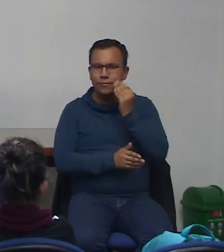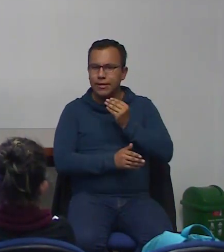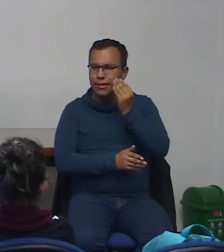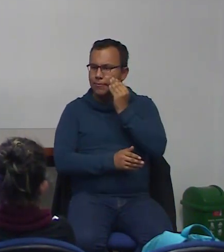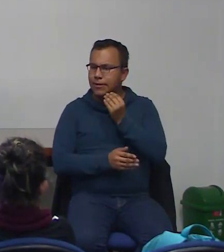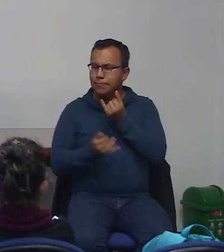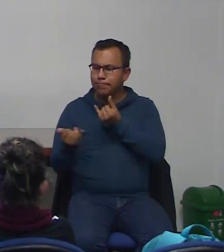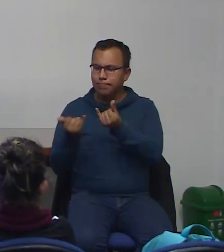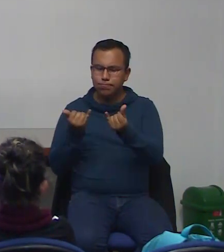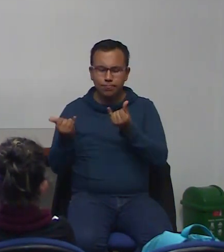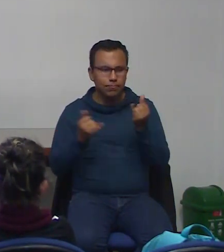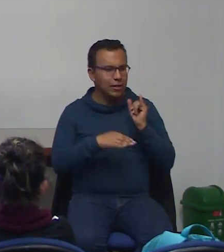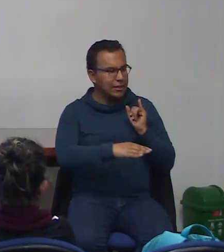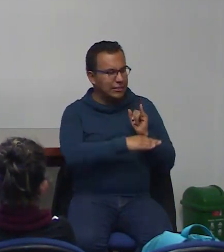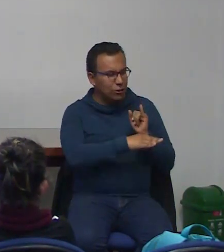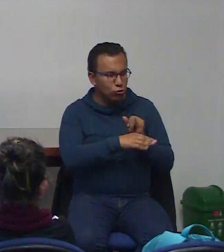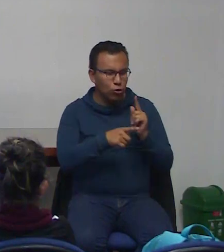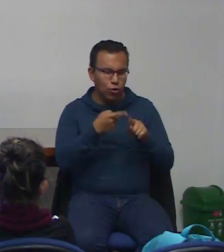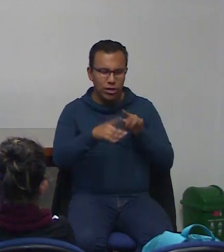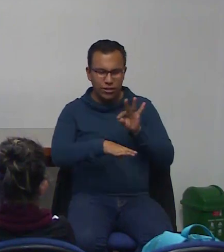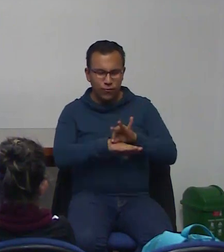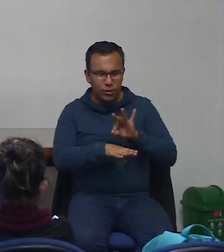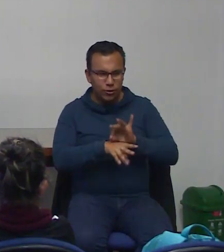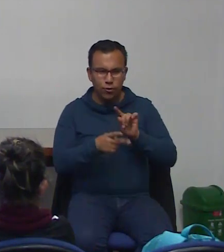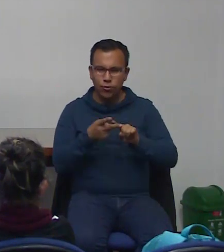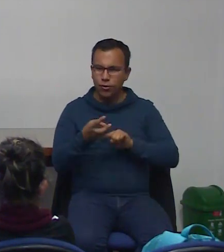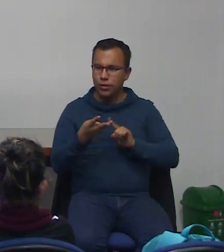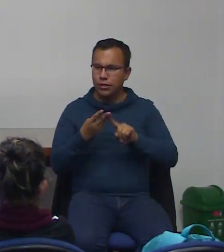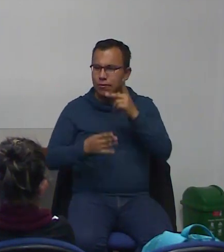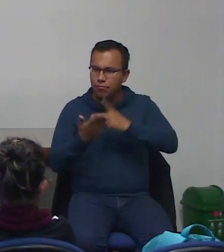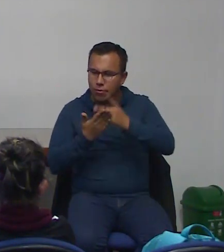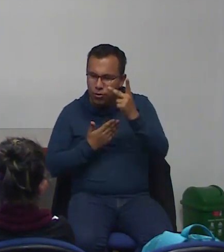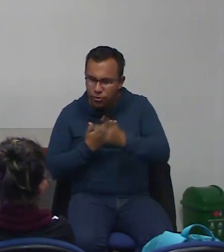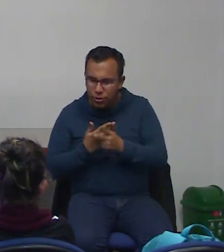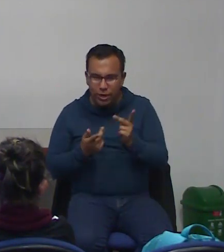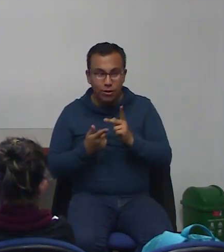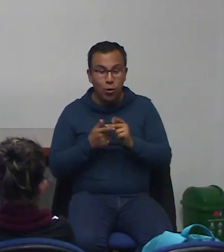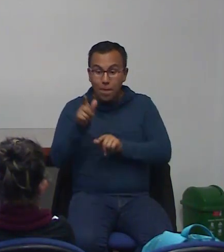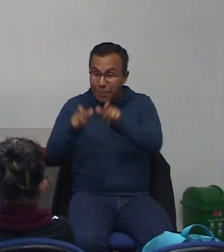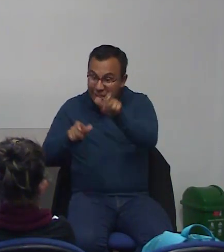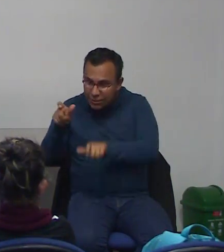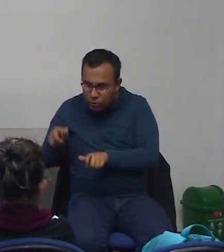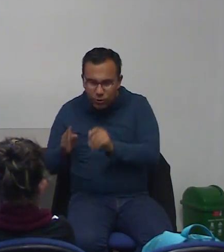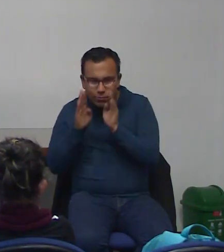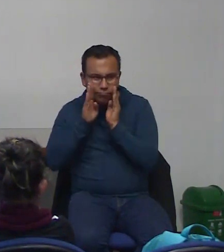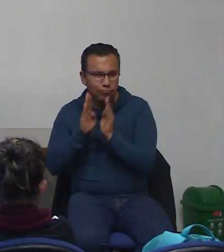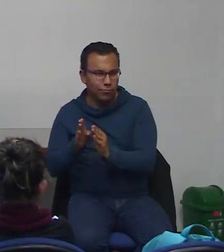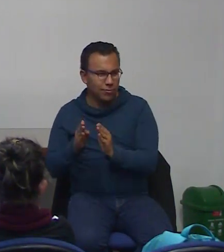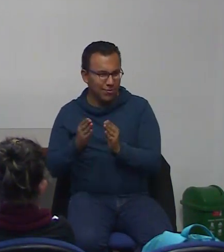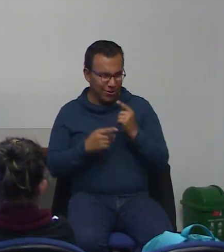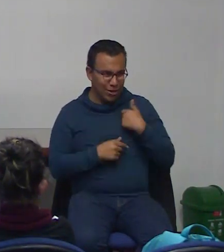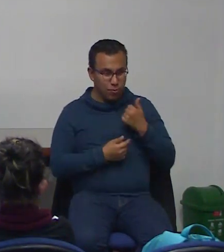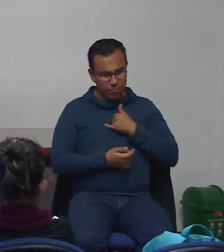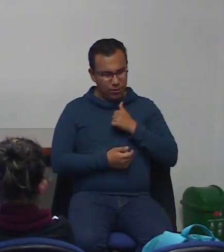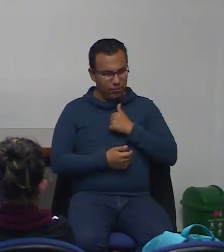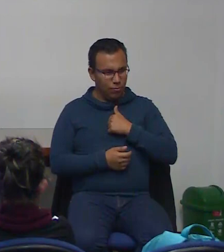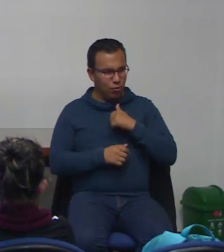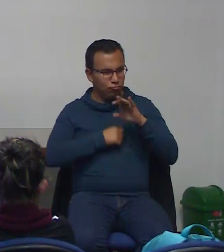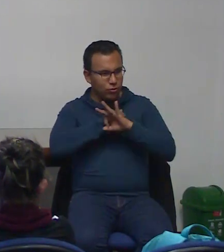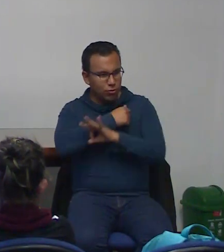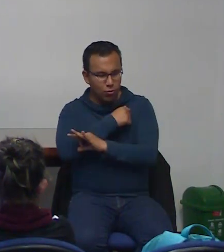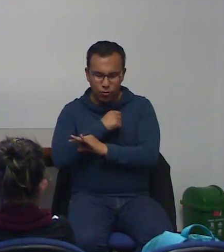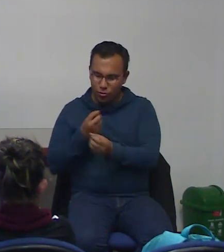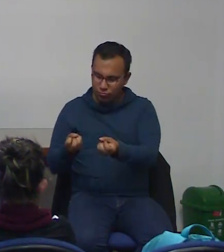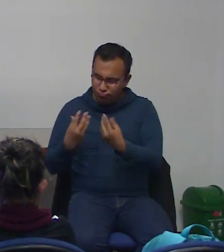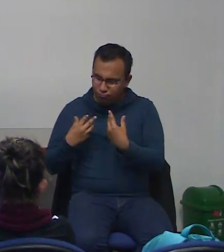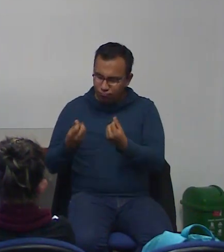por muchas instituciones fundaciones proyectos pacientes una cantidad de cosas que le lo van madurando